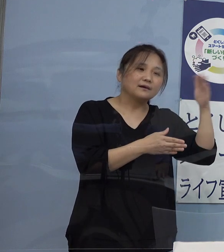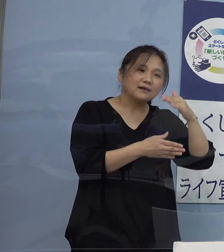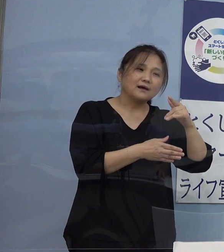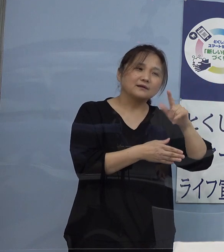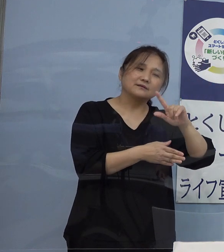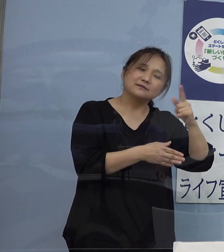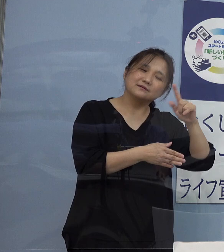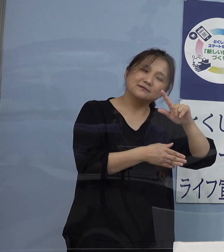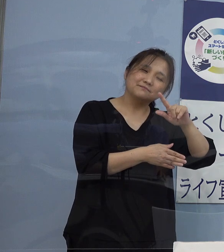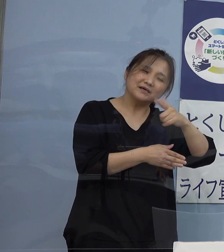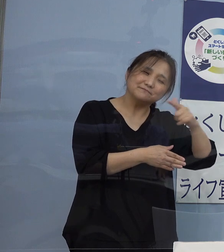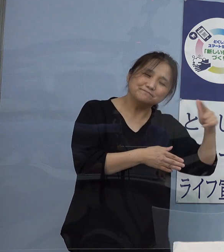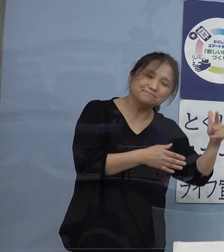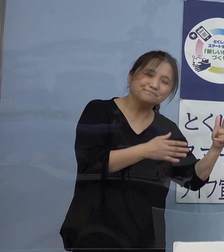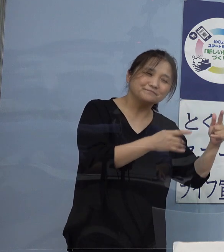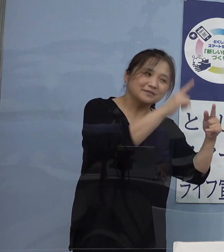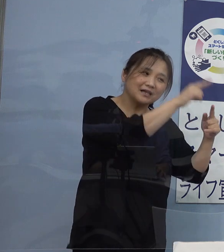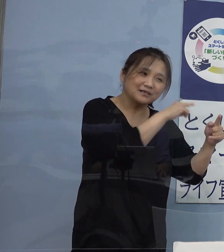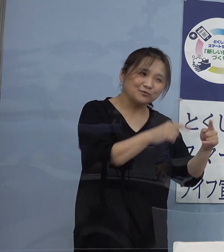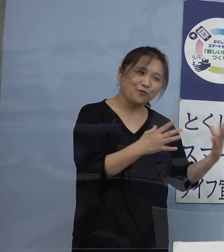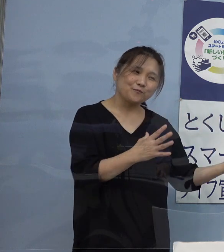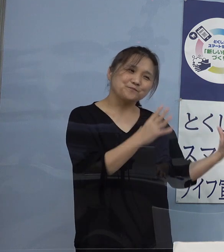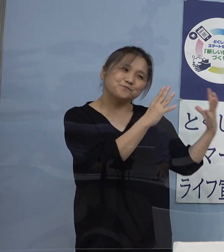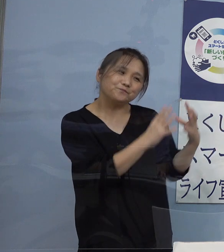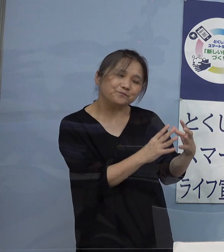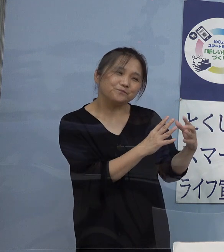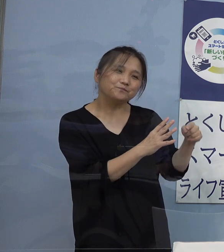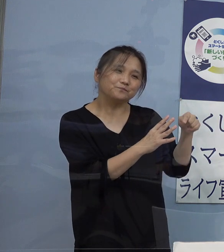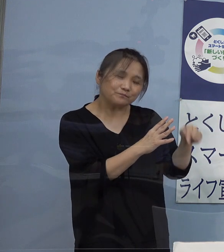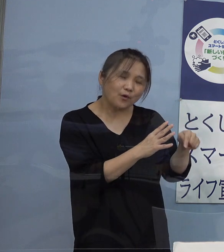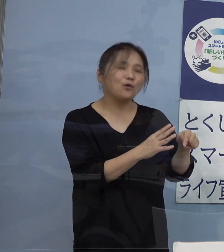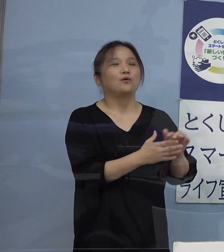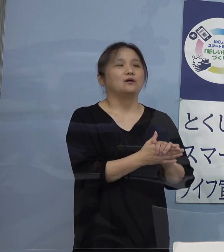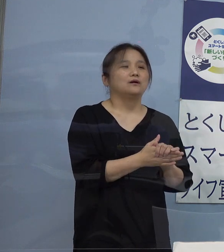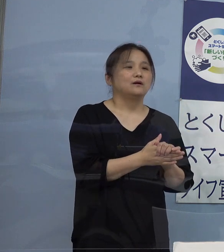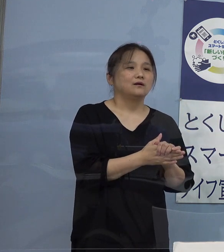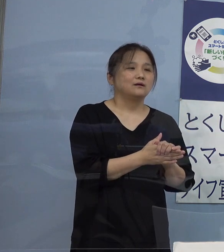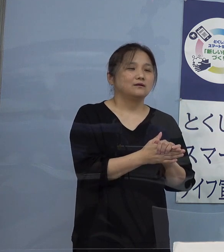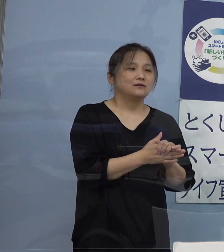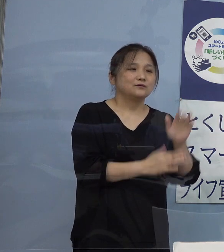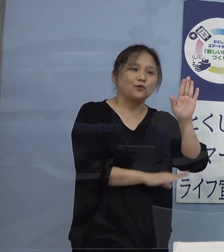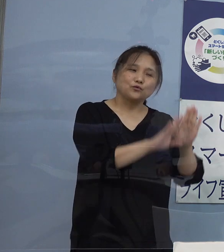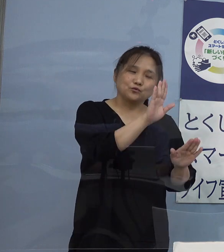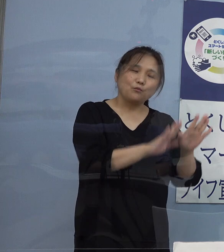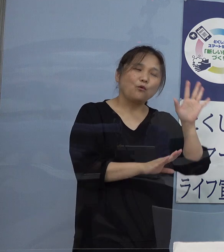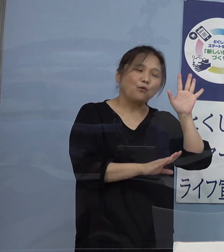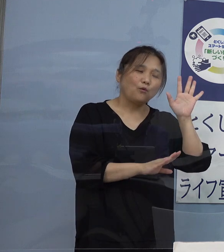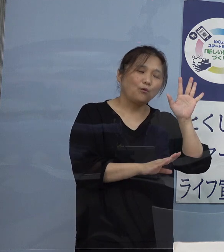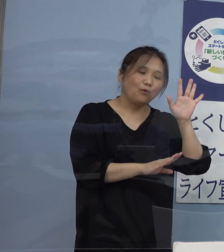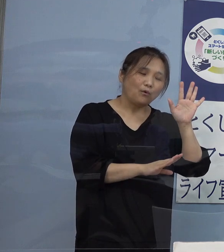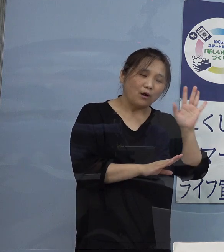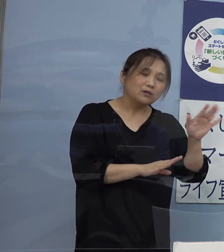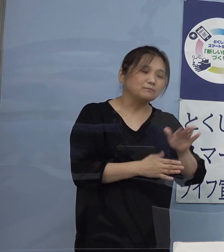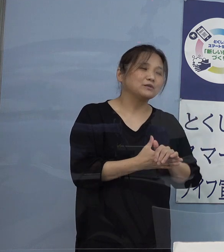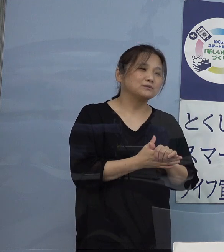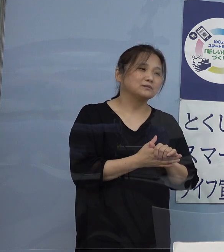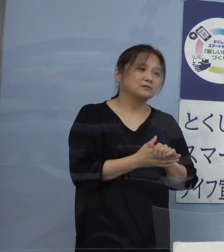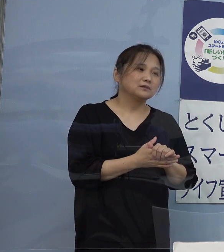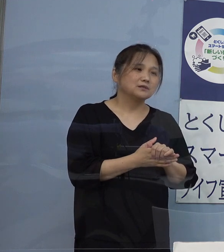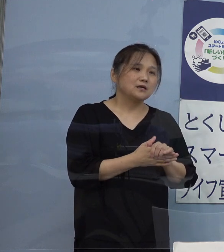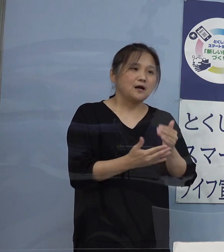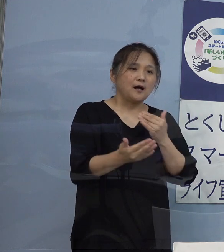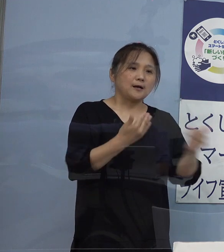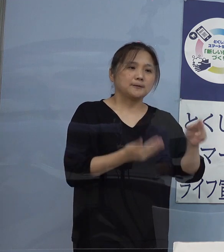らかの形で人が寄られている。まあ、こうした点も見受けられるというところでありますので、確定